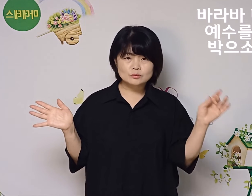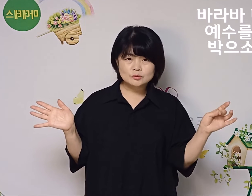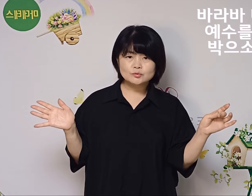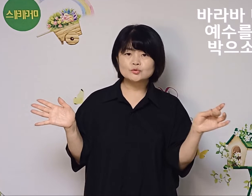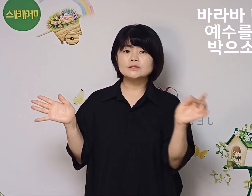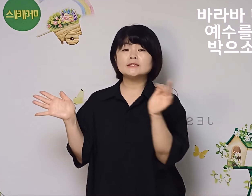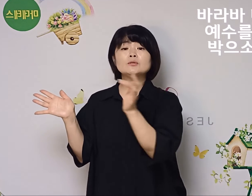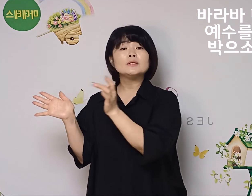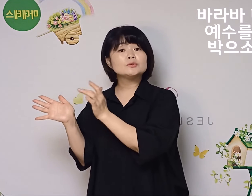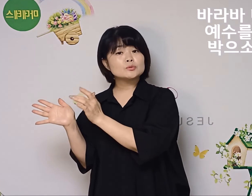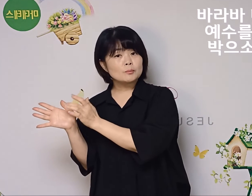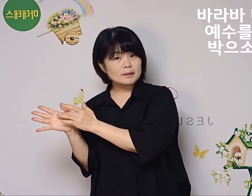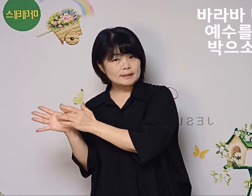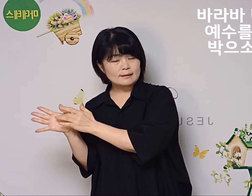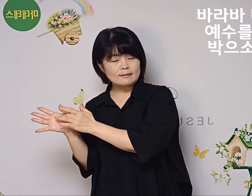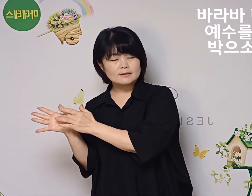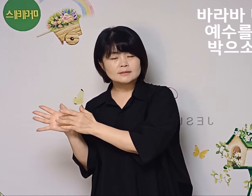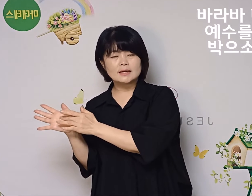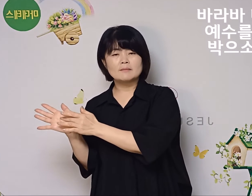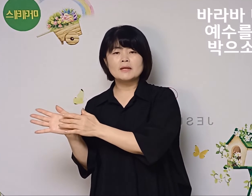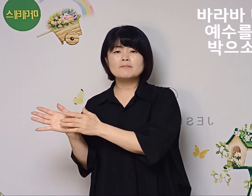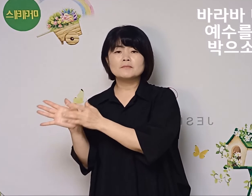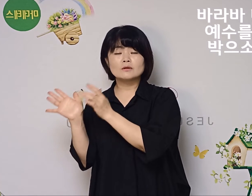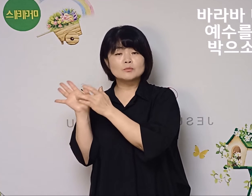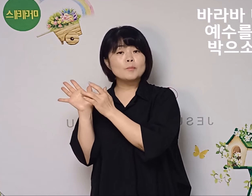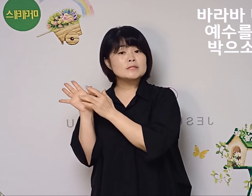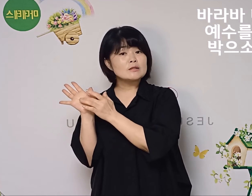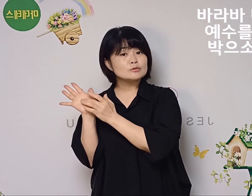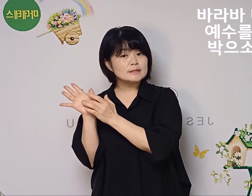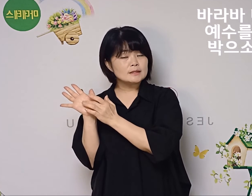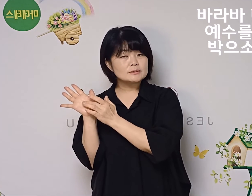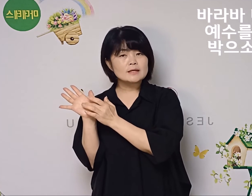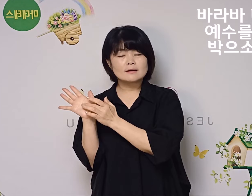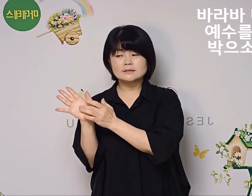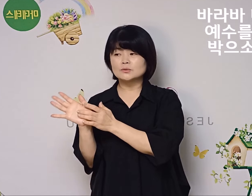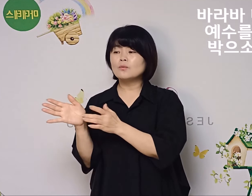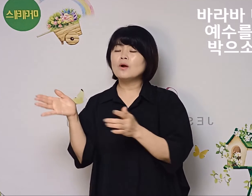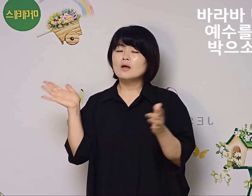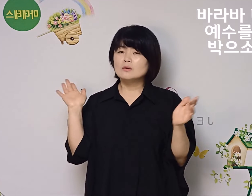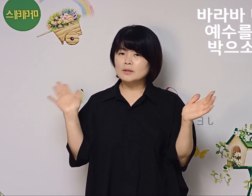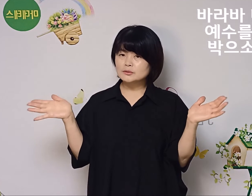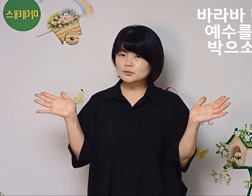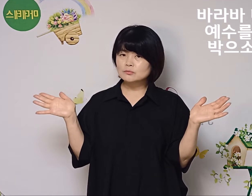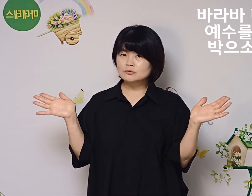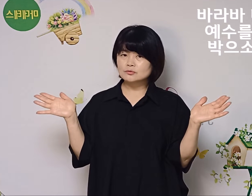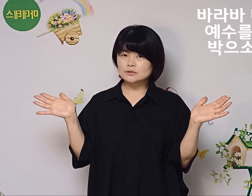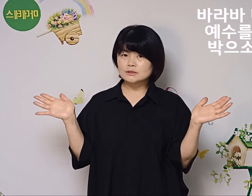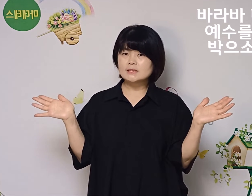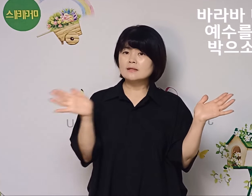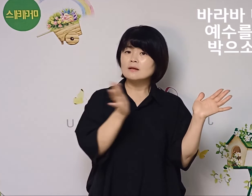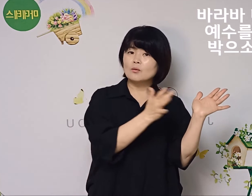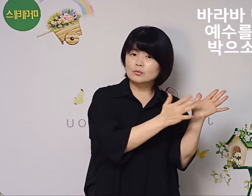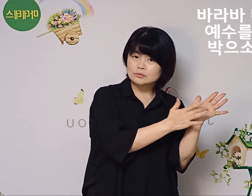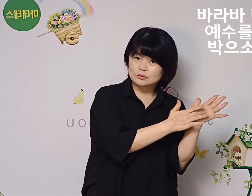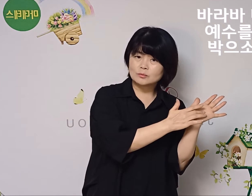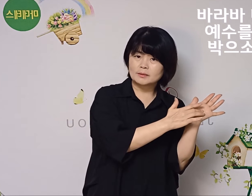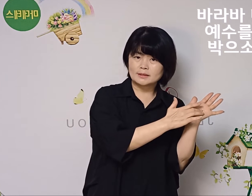오른손 중지를 왼쪽 손바닥에, 그 다음에 여기 목자국이 있다고 생각하시고 왼손 중지를 오른손 손바닥에